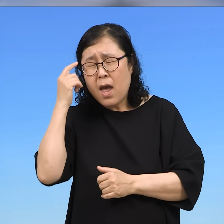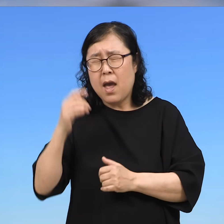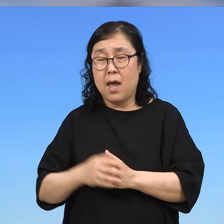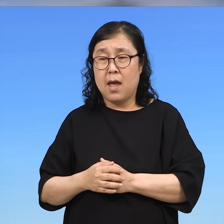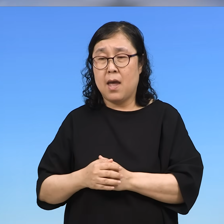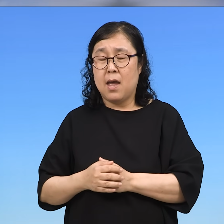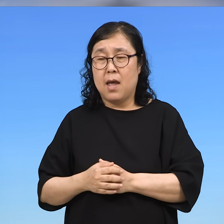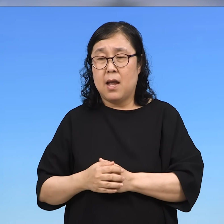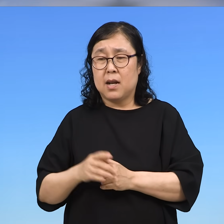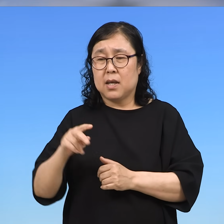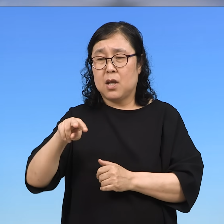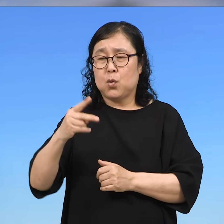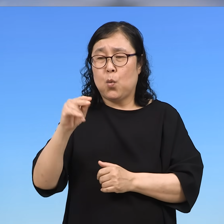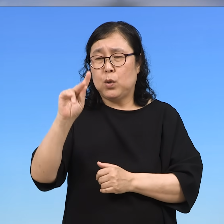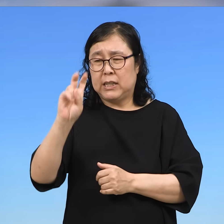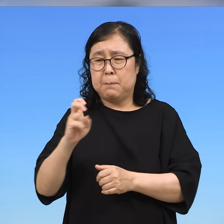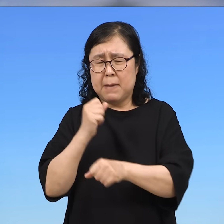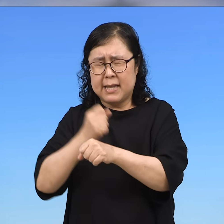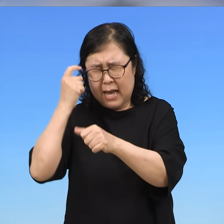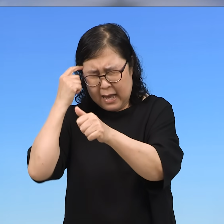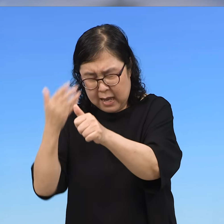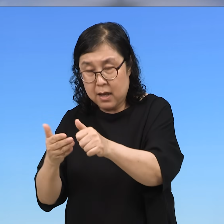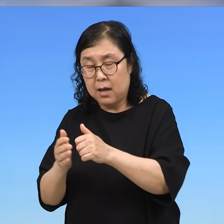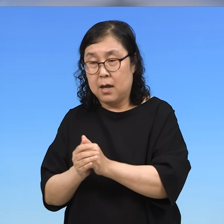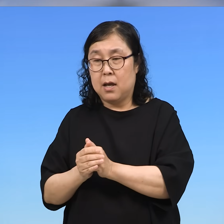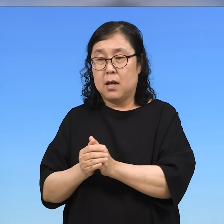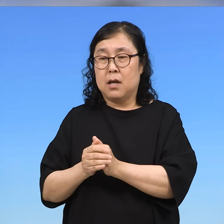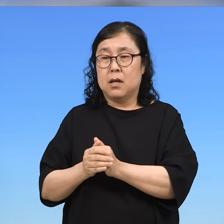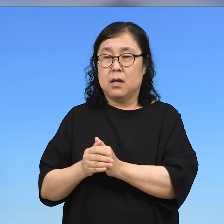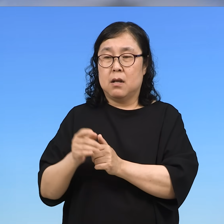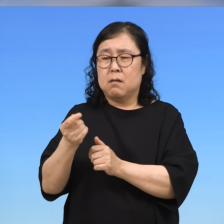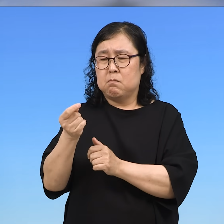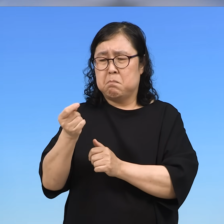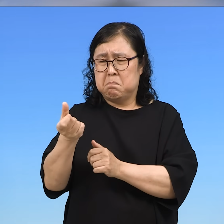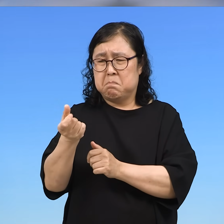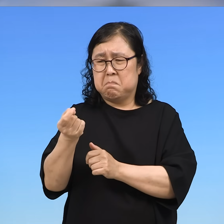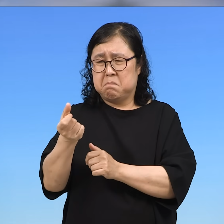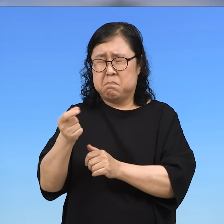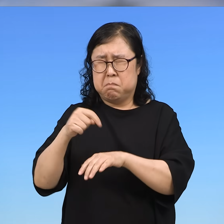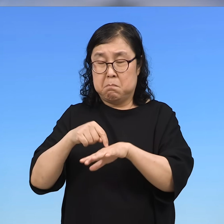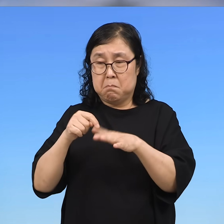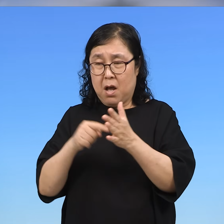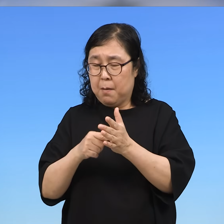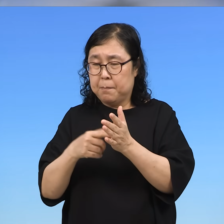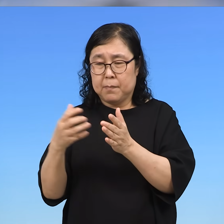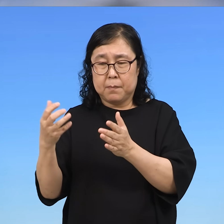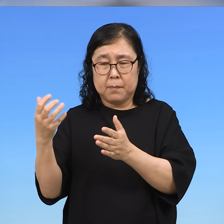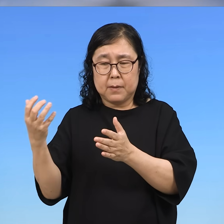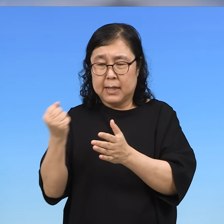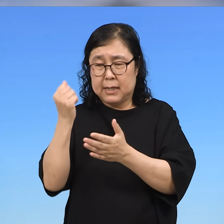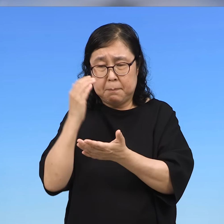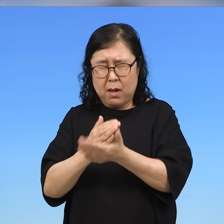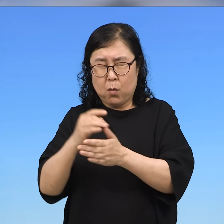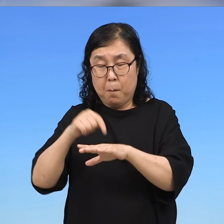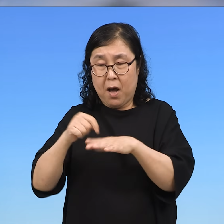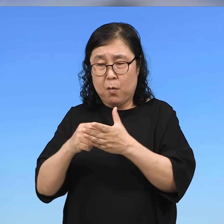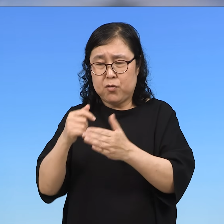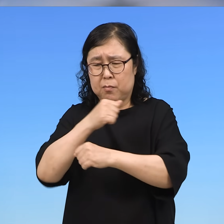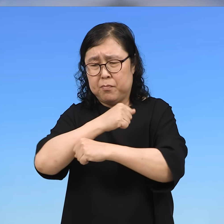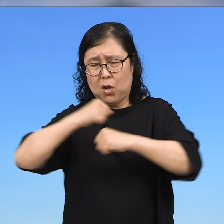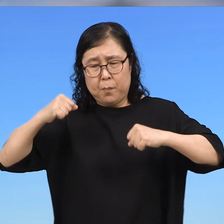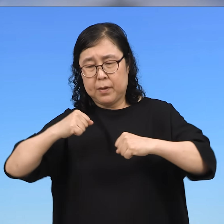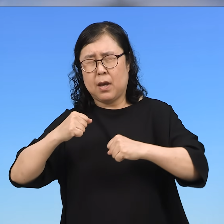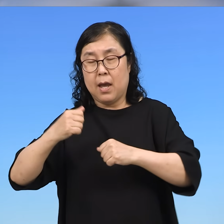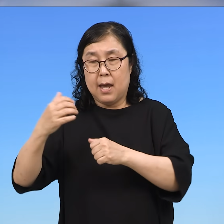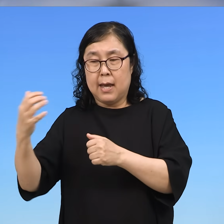어떻게 그렇게 소심해가지고 어떻게 목회를 하겠냐고. 그 소심하면 그 목회할 수 없다, 대범해져라, 그렇게